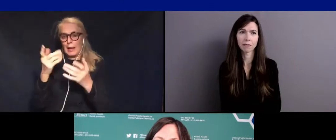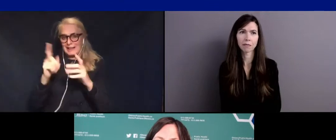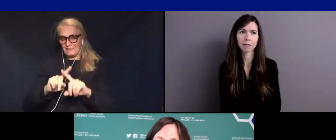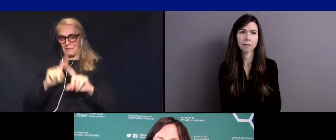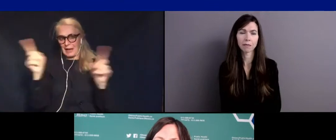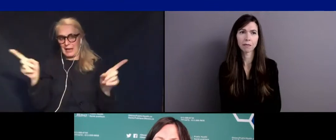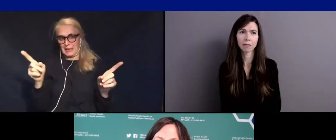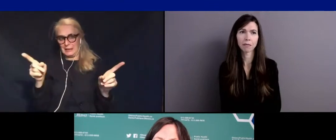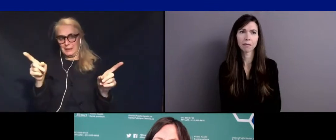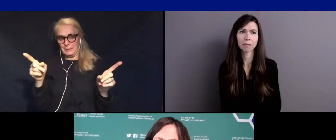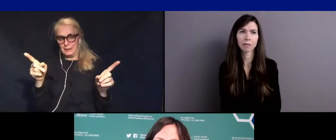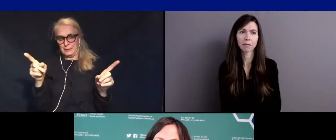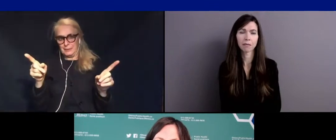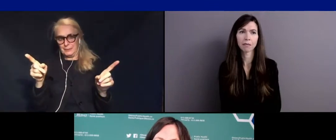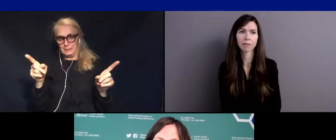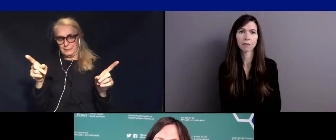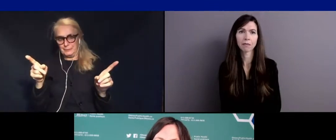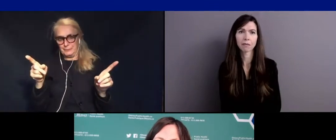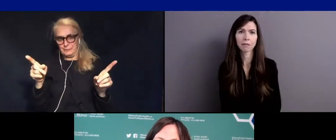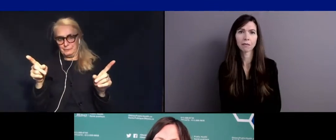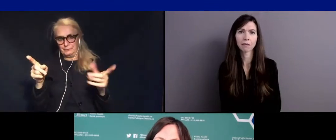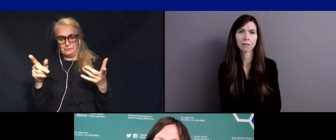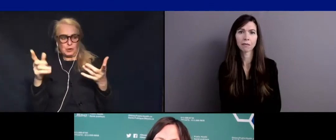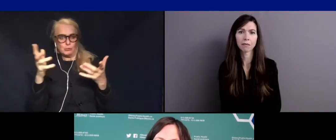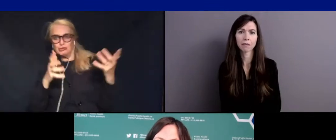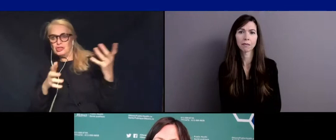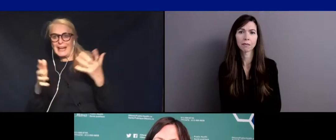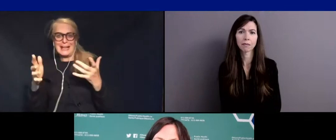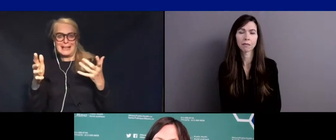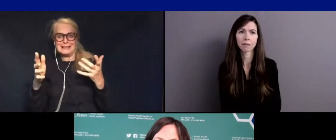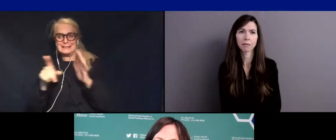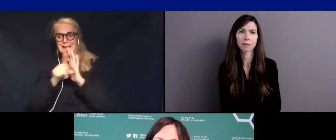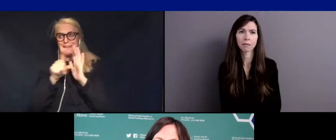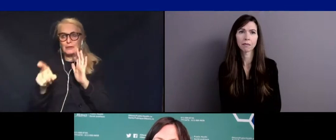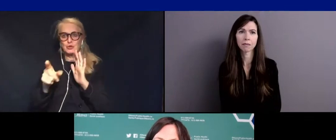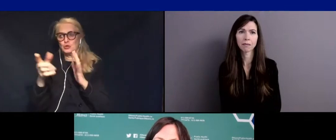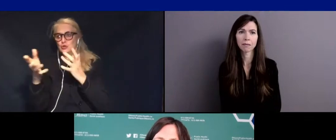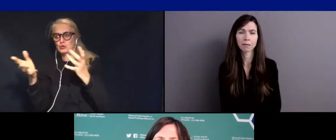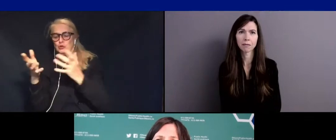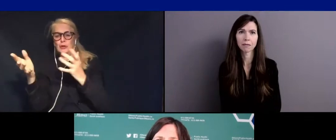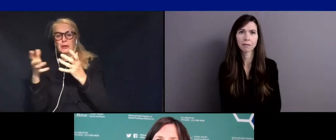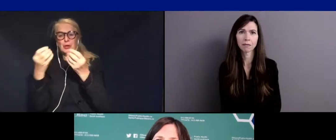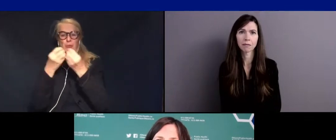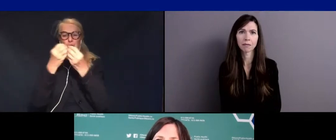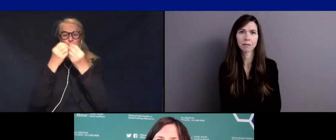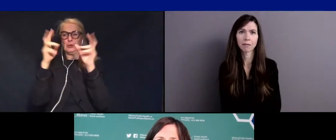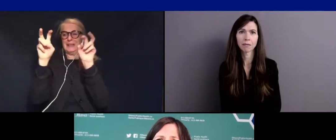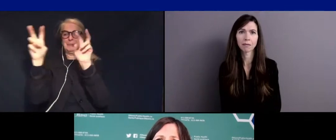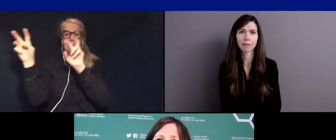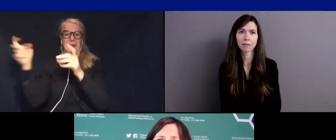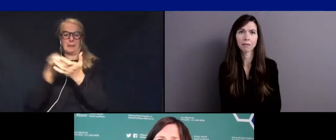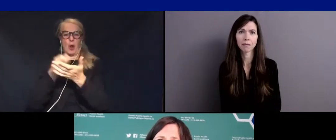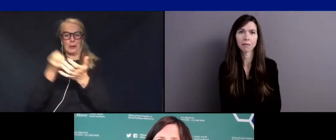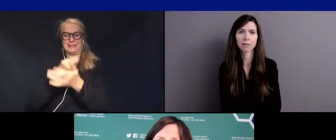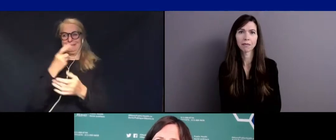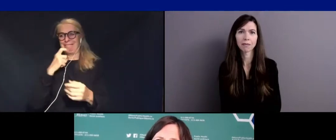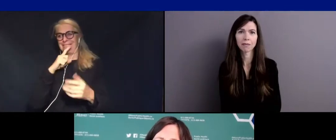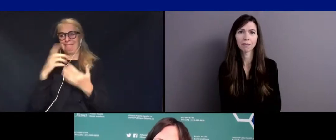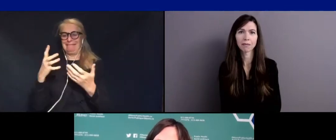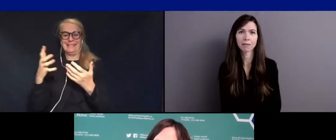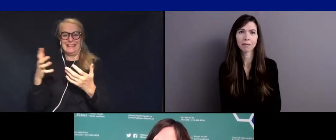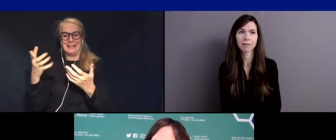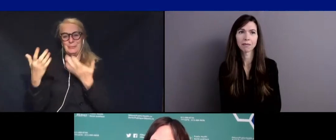échec et d'autres gestes qui sont défendus. En fait, il y a beaucoup de terminologie d'hockey. Si vous pourriez